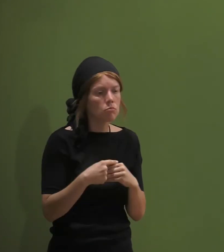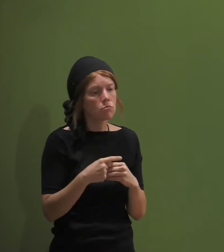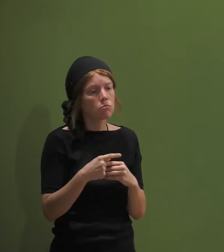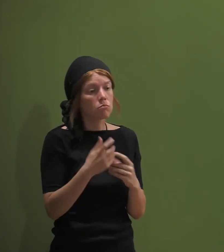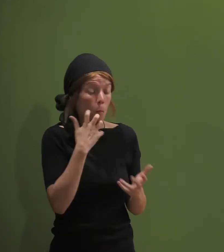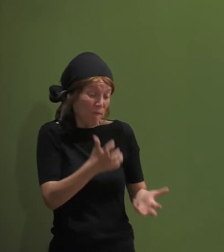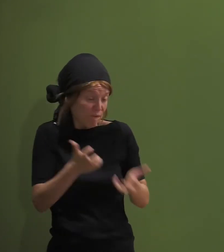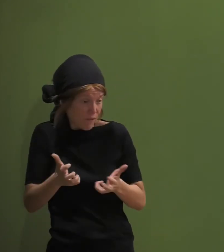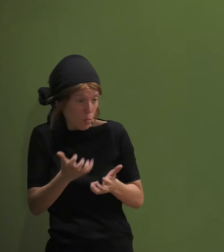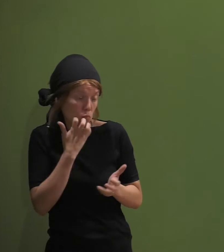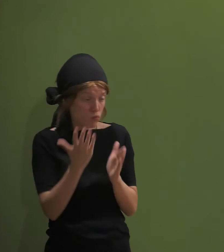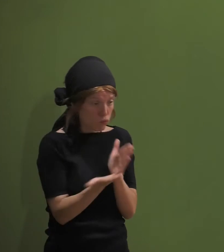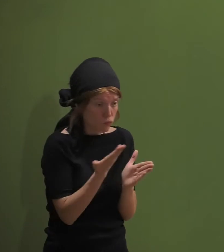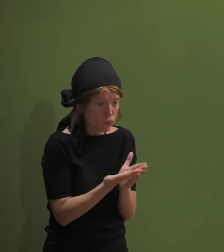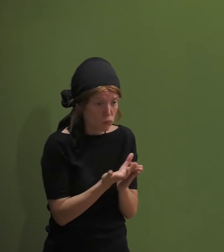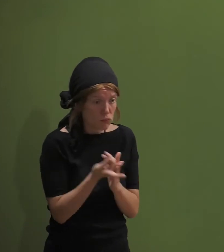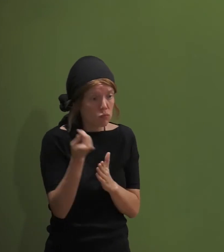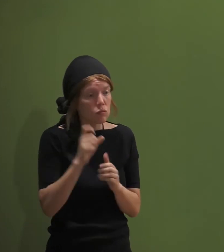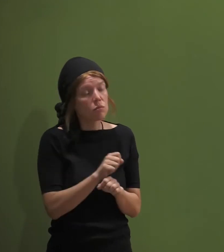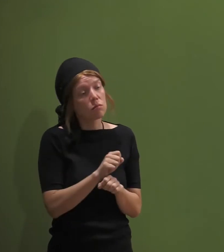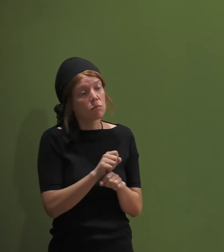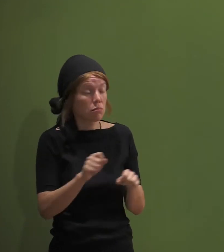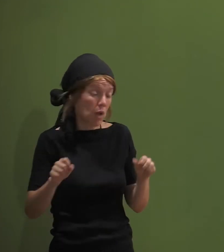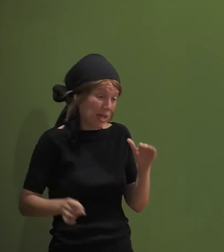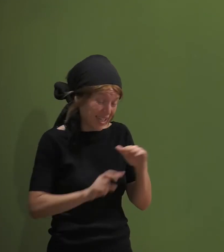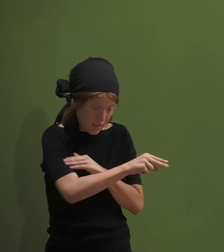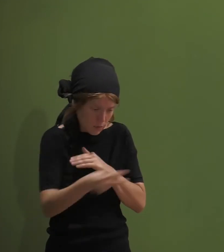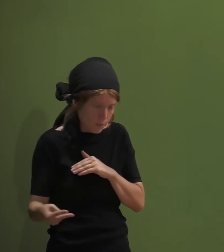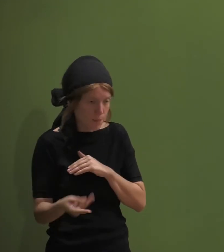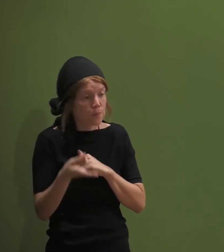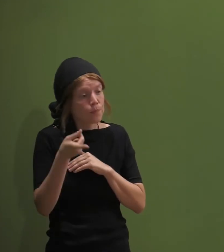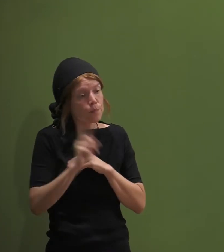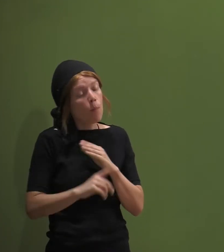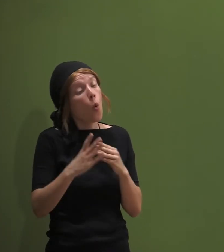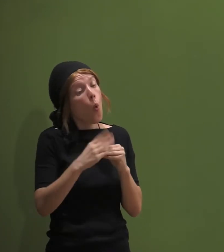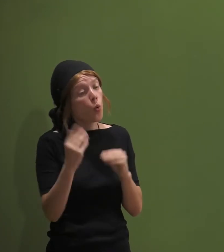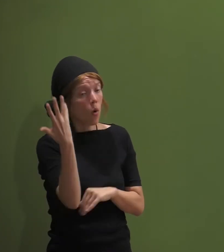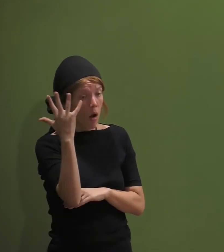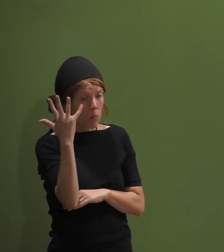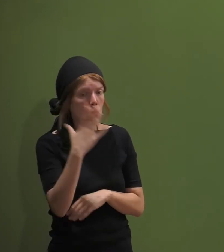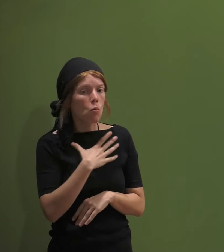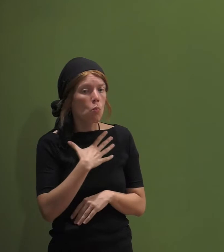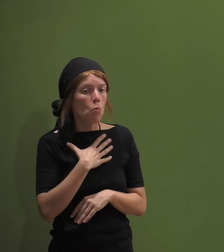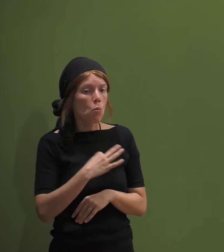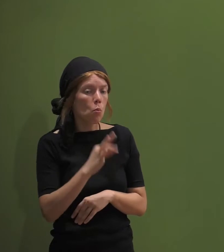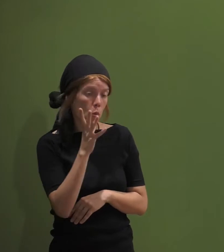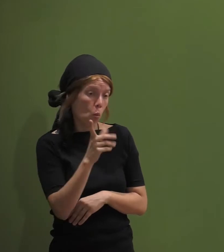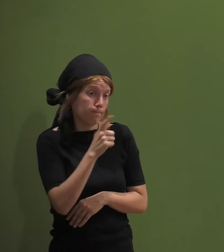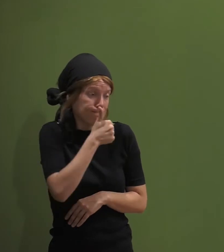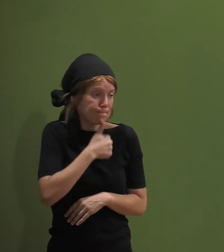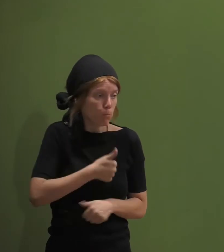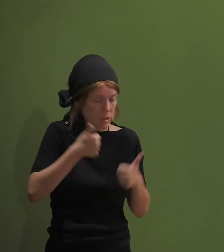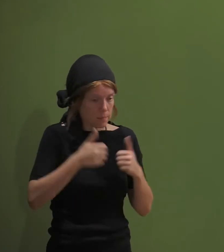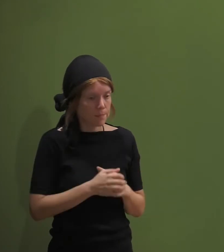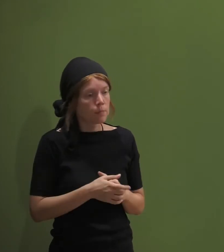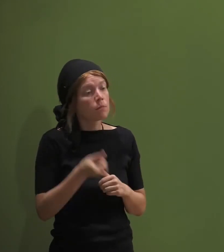conocidos beneficios tanto en productividad como en emisiones. Al mismo tiempo, el uso de los árboles puede aumentar la retención de carbono. Hay